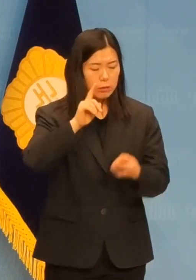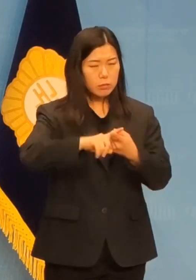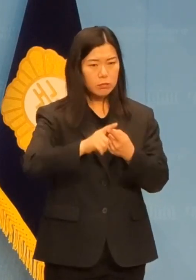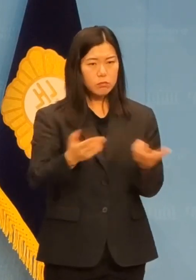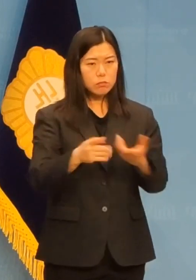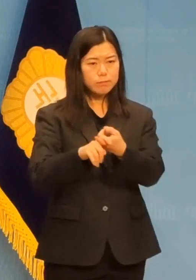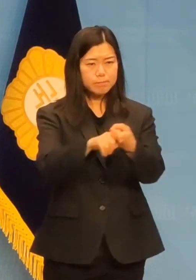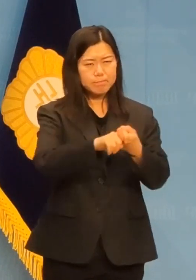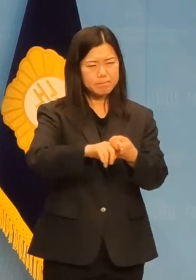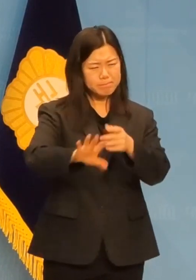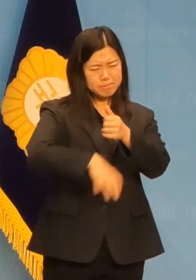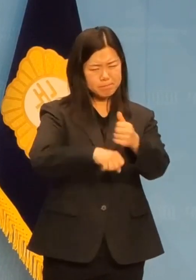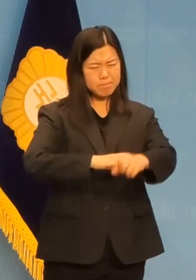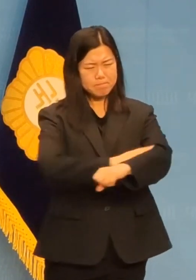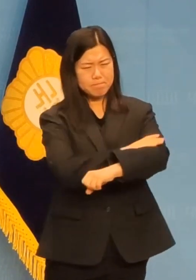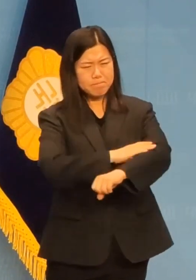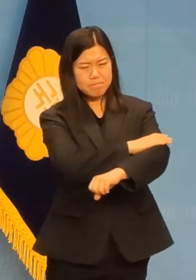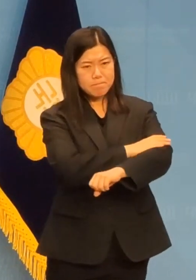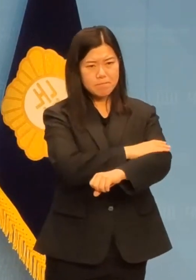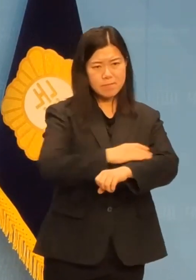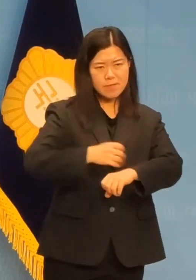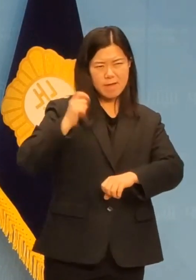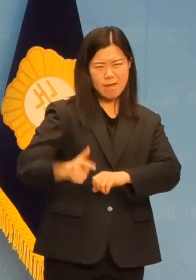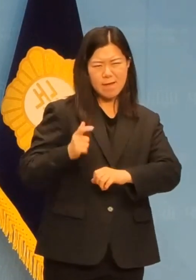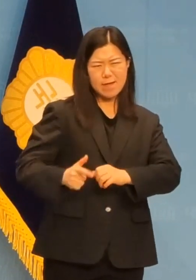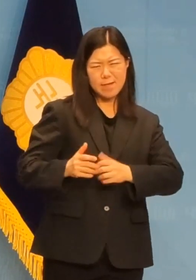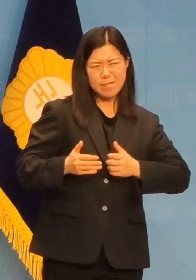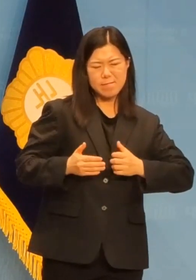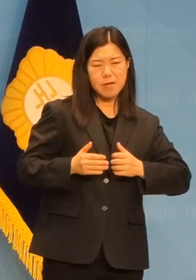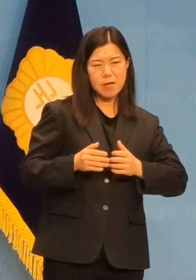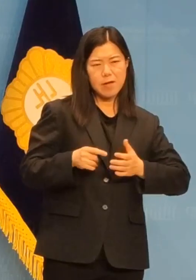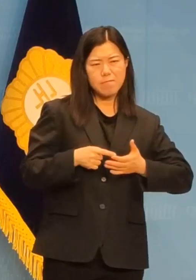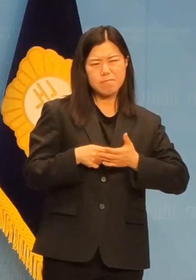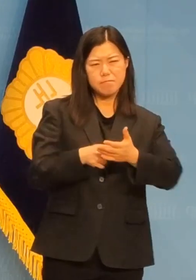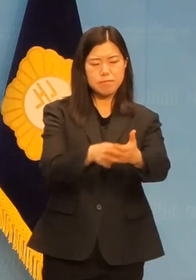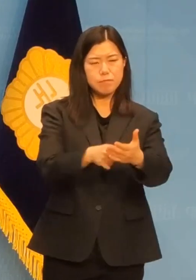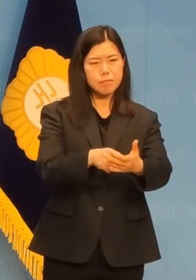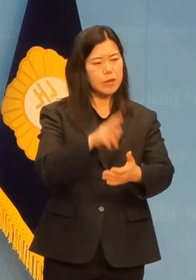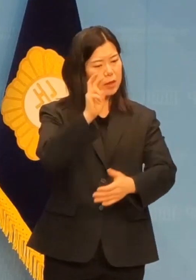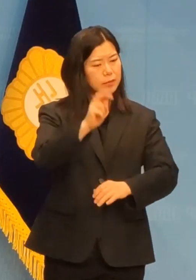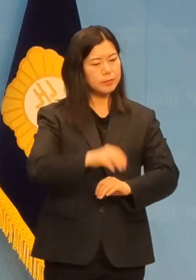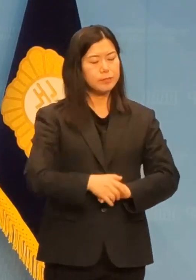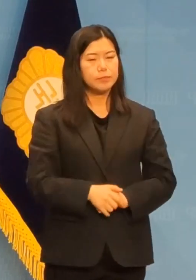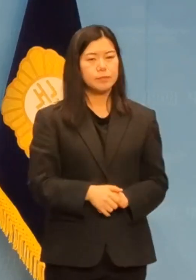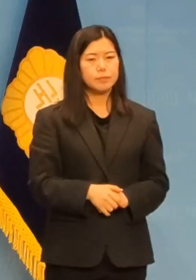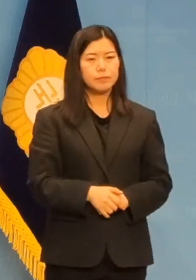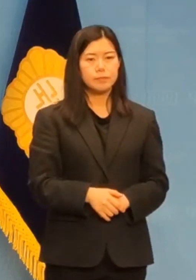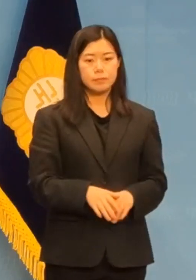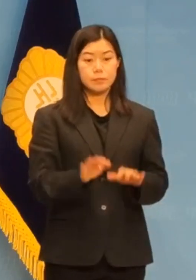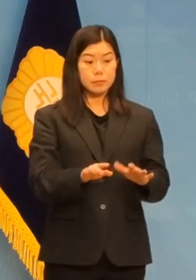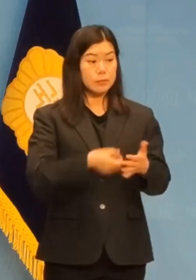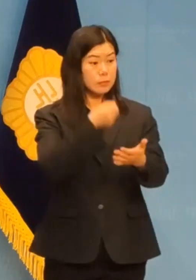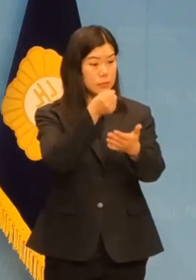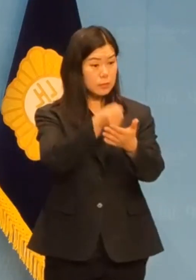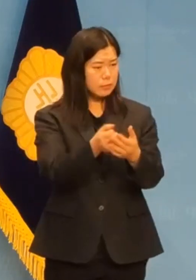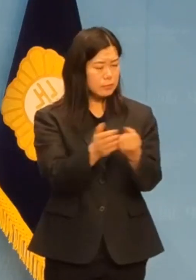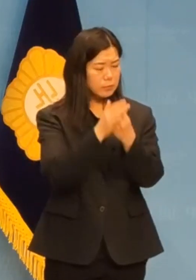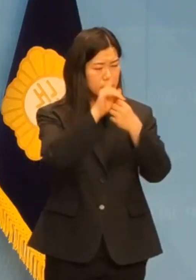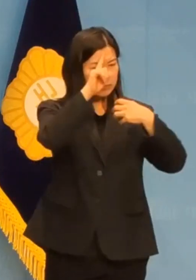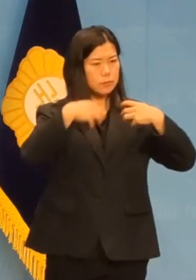기득권 세력이 강하게 하려는 속셈 아닙니까? 이번 결정으로